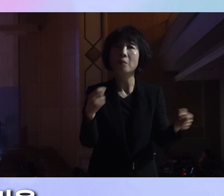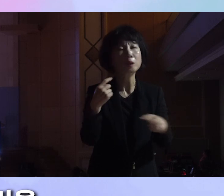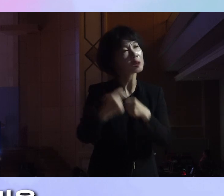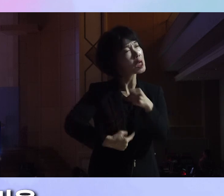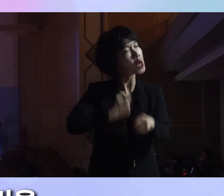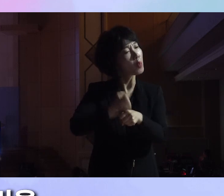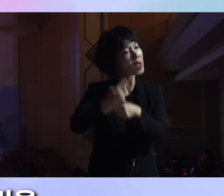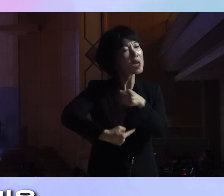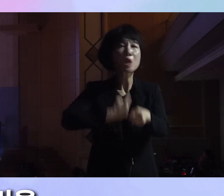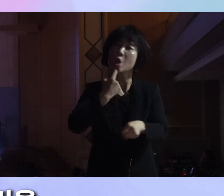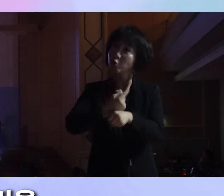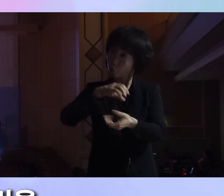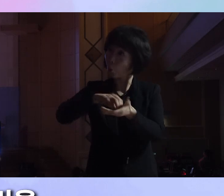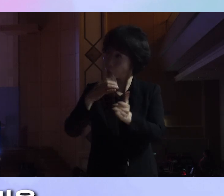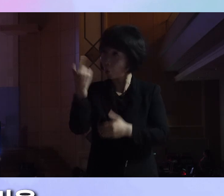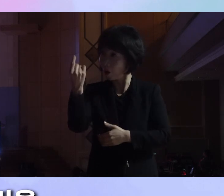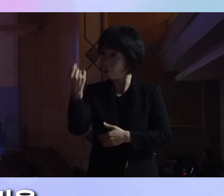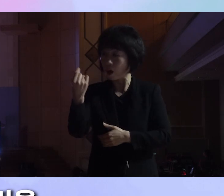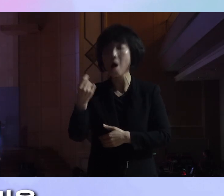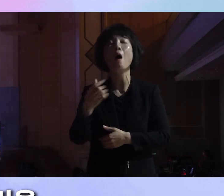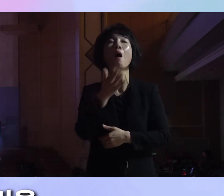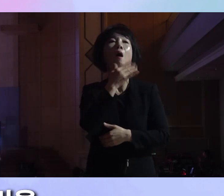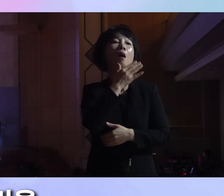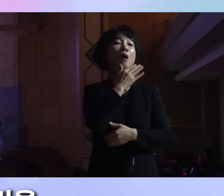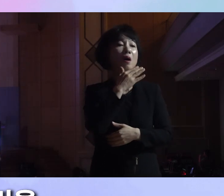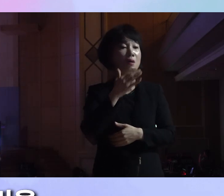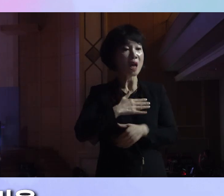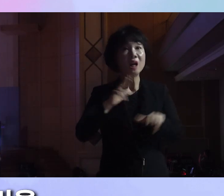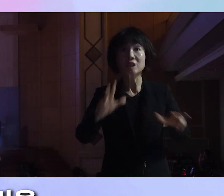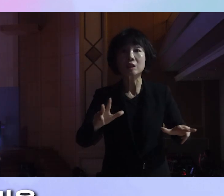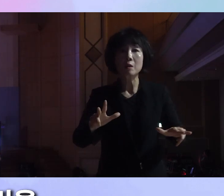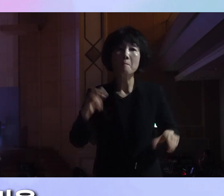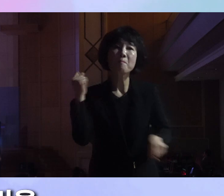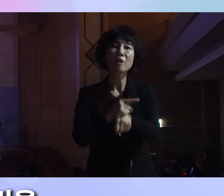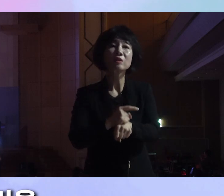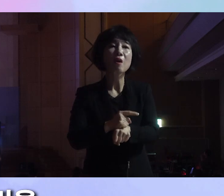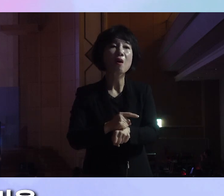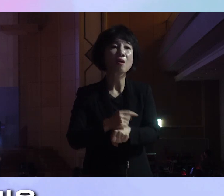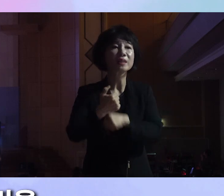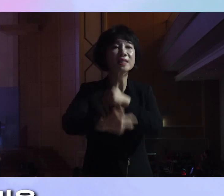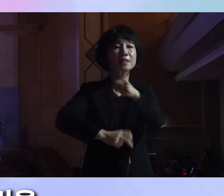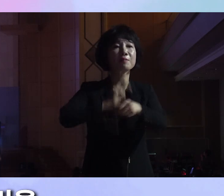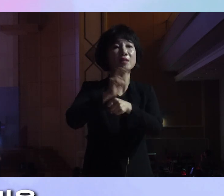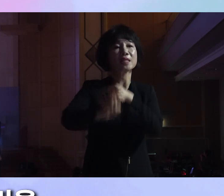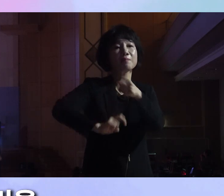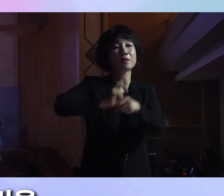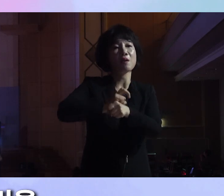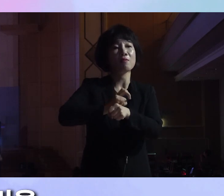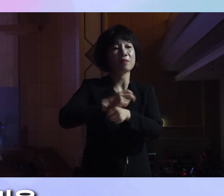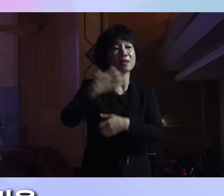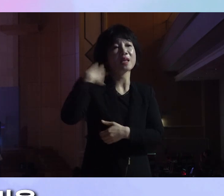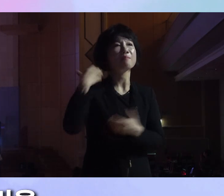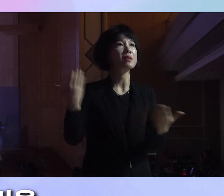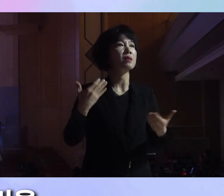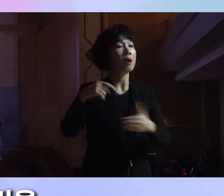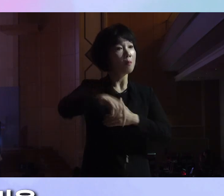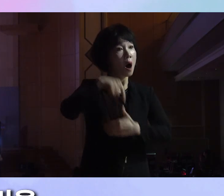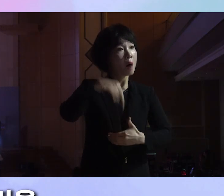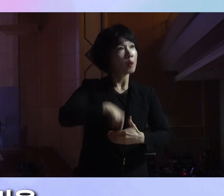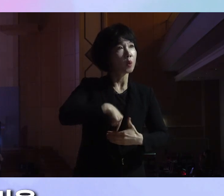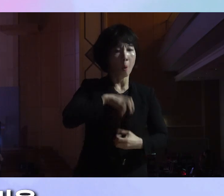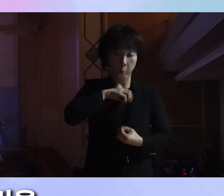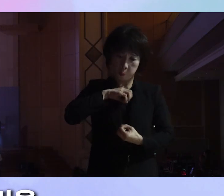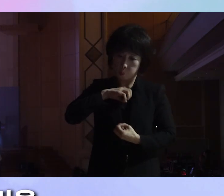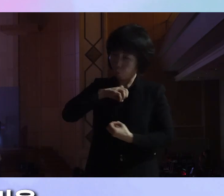1년쯤 넘어갑니다. 그래. 내가 이 일을 한 지 20년째야. 근데 이 마음 한구석에 사라지지